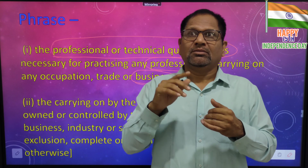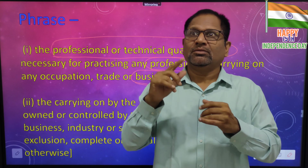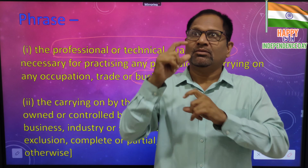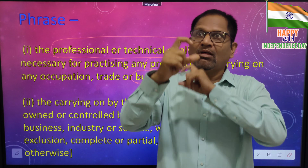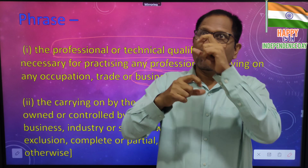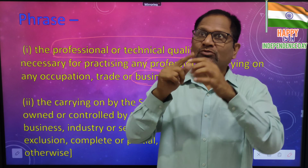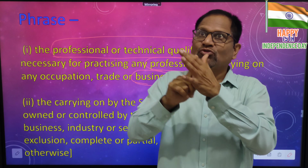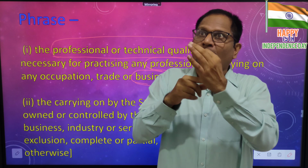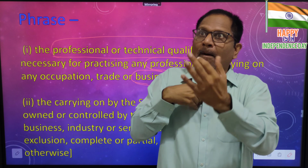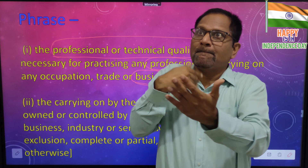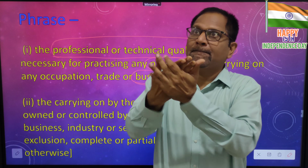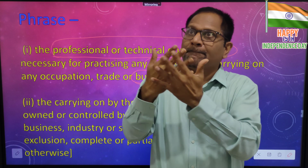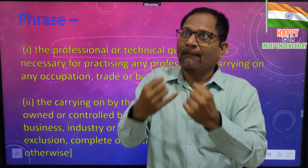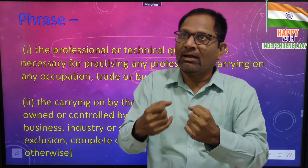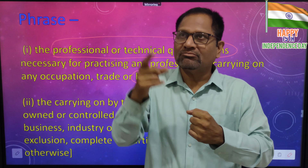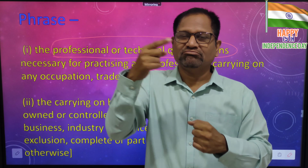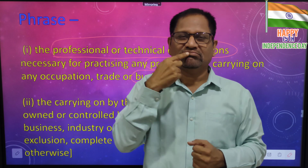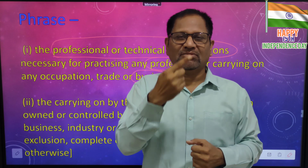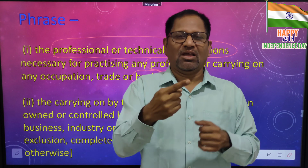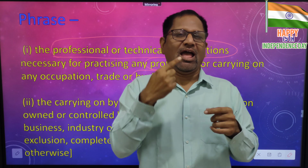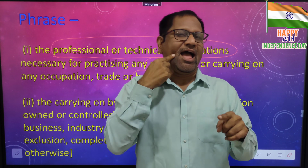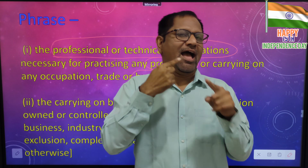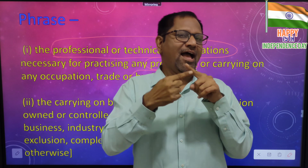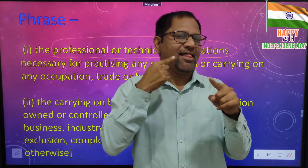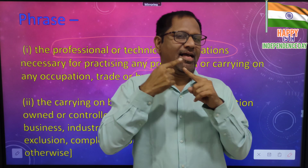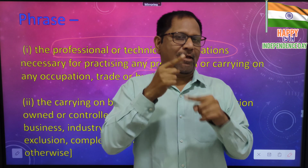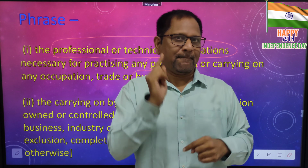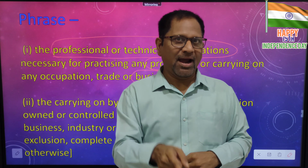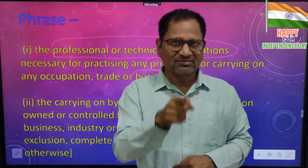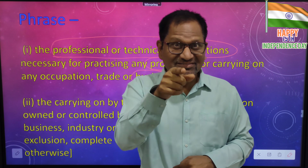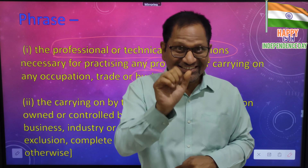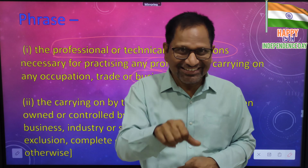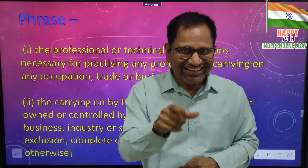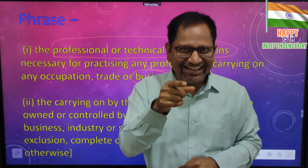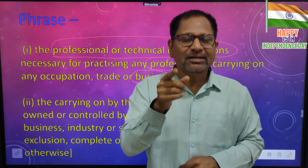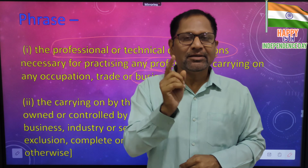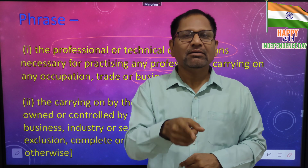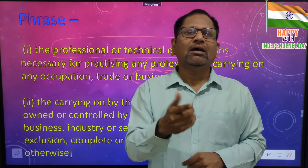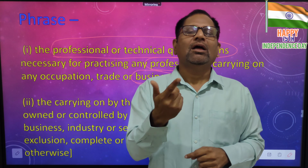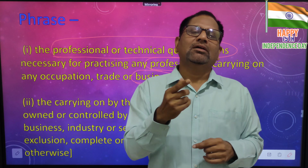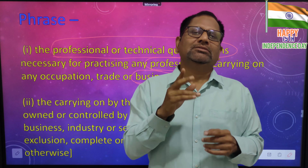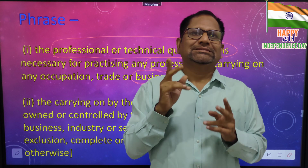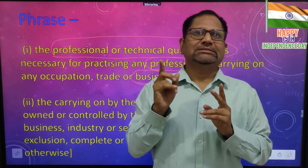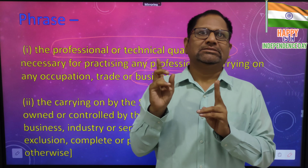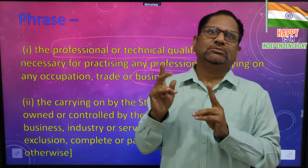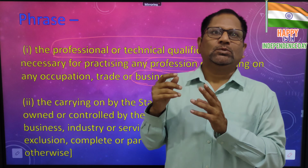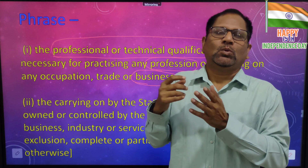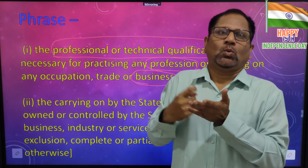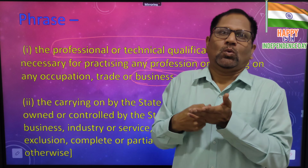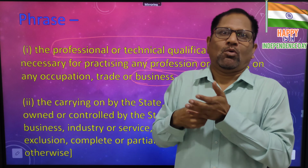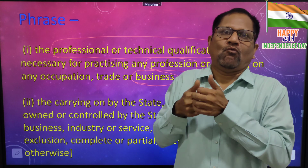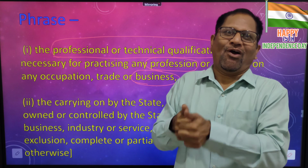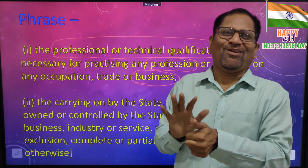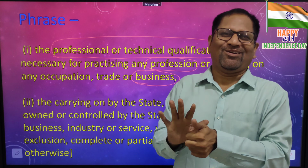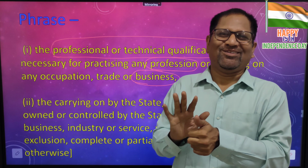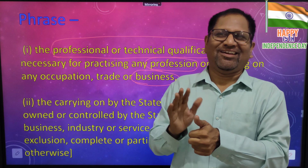है। अब बहुत सारी बातें हैं कि इंडस्ट्रीज़ में भी आप जॉब करते तो ITI मांगते हैं।